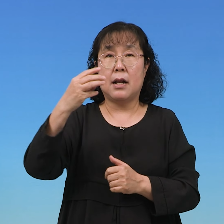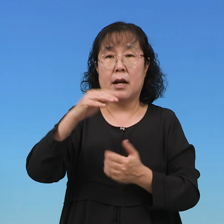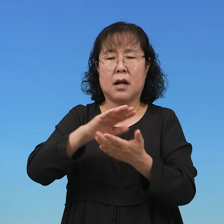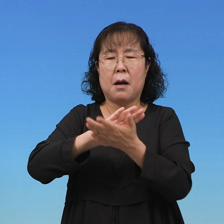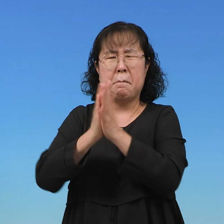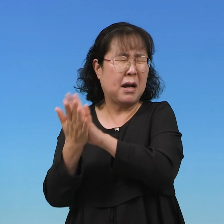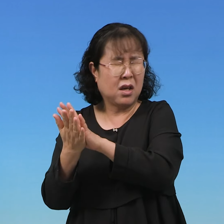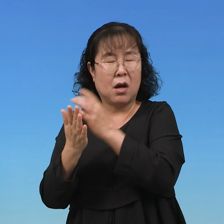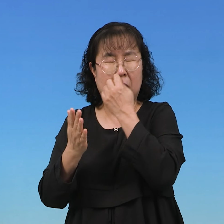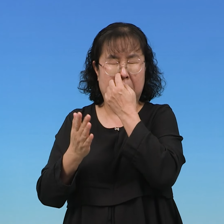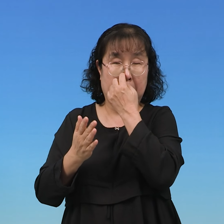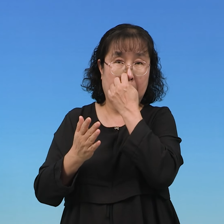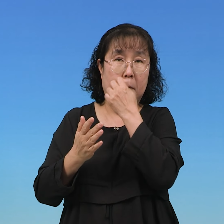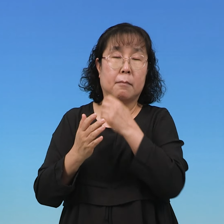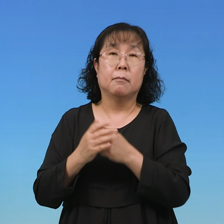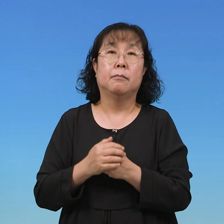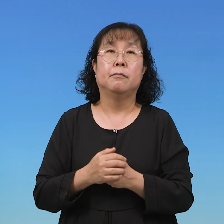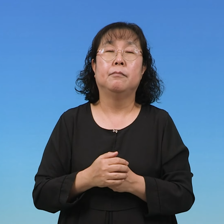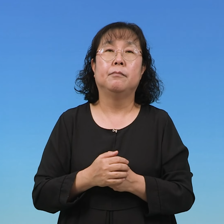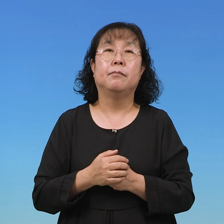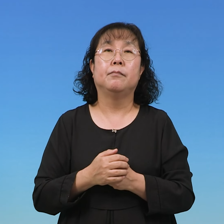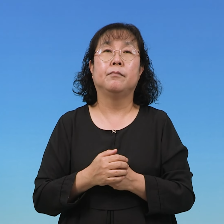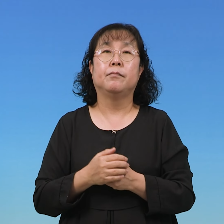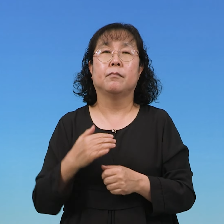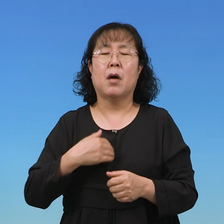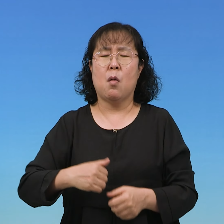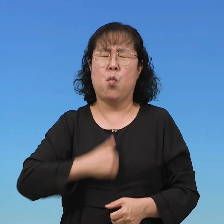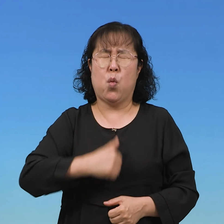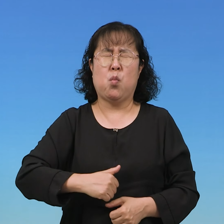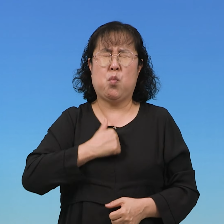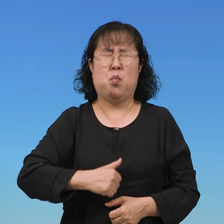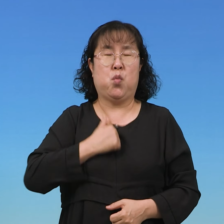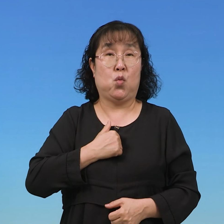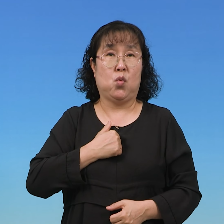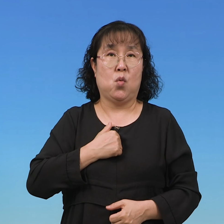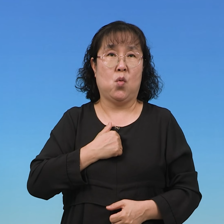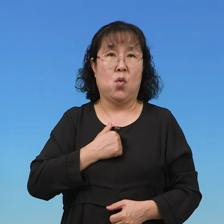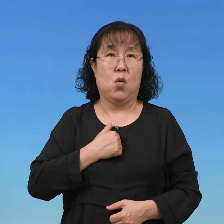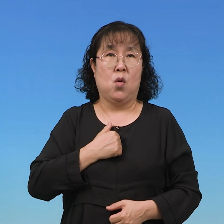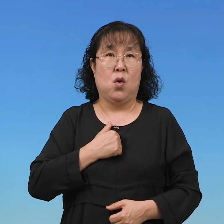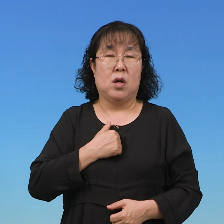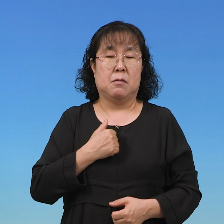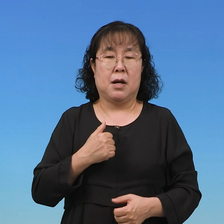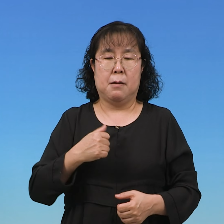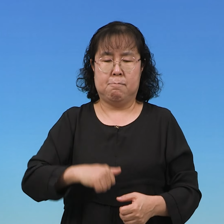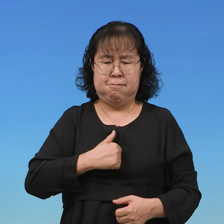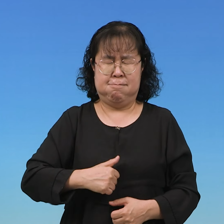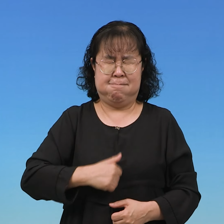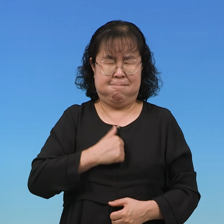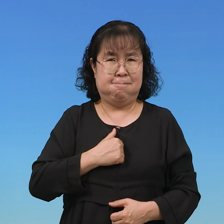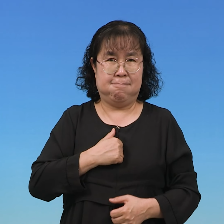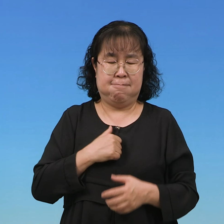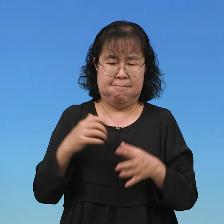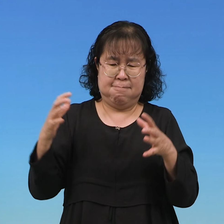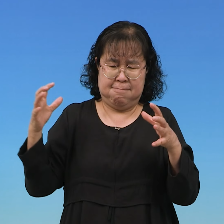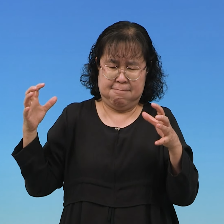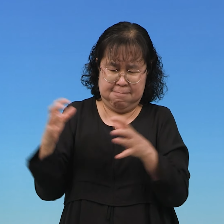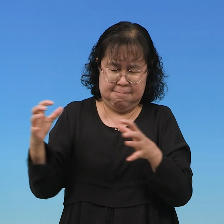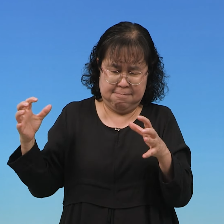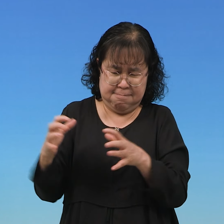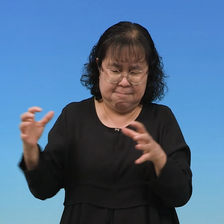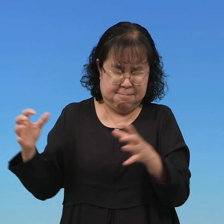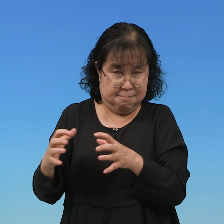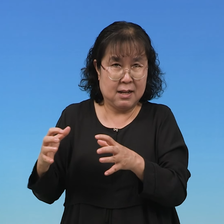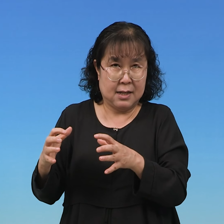살리엘이가 어떻게 변질이 되는가 하니까 그가 이런 말을 합니다. 이제 분노가, 이게 에너지라 그랬잖아요. 분노가 막 점점